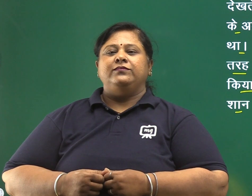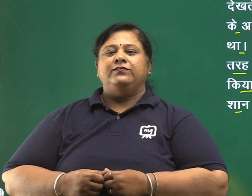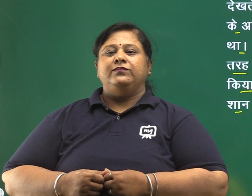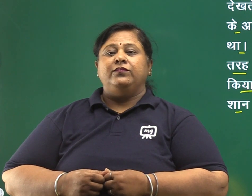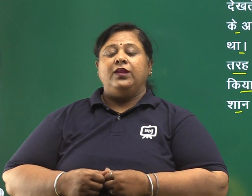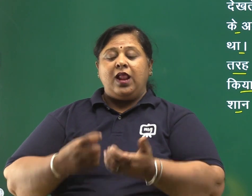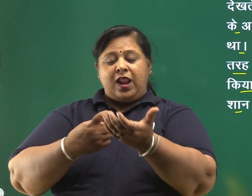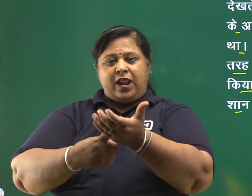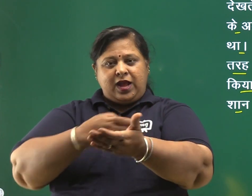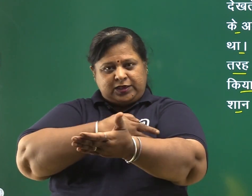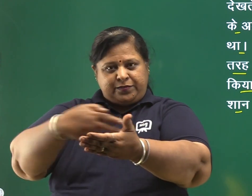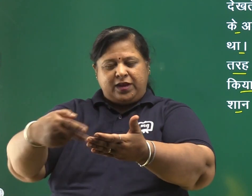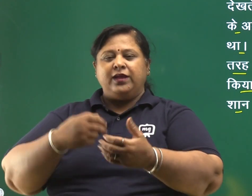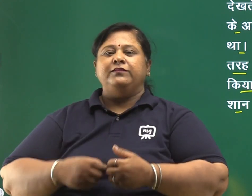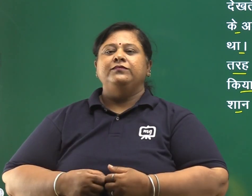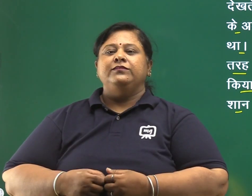राजप्पा ने